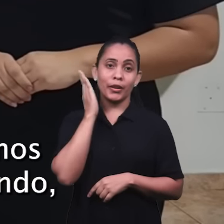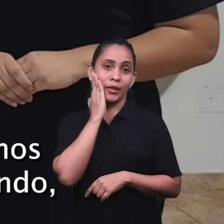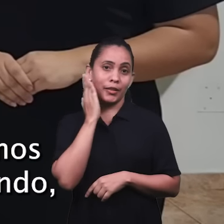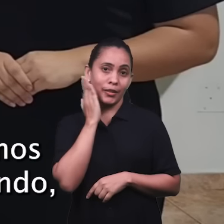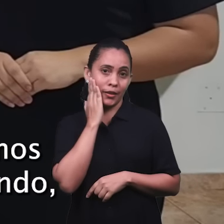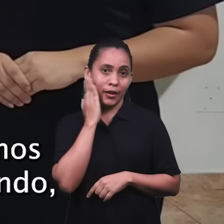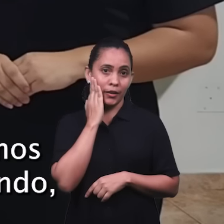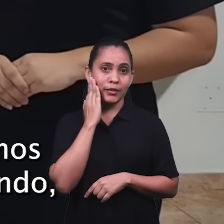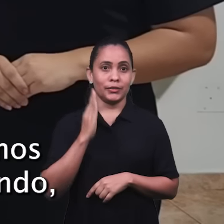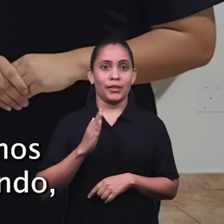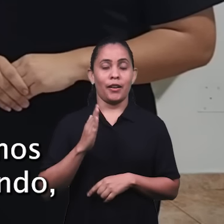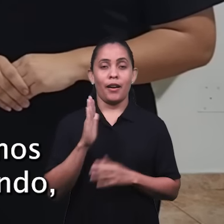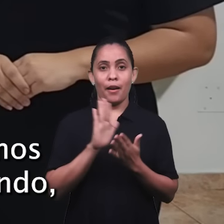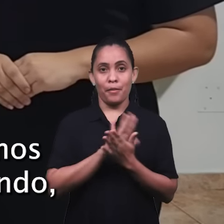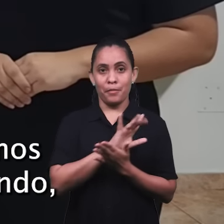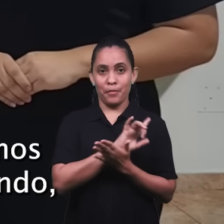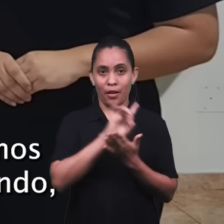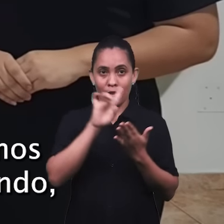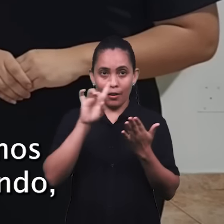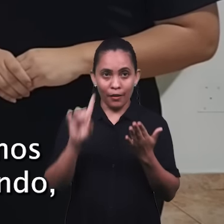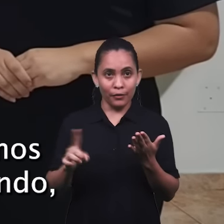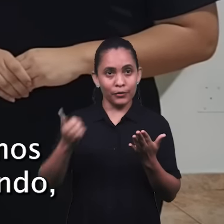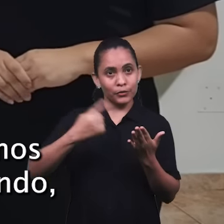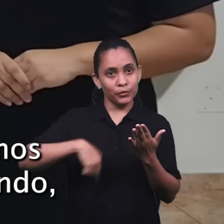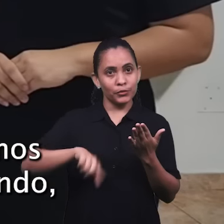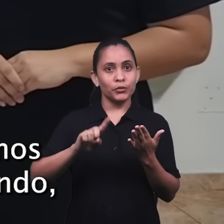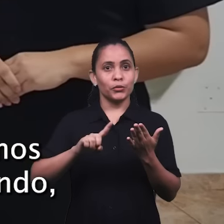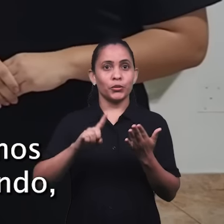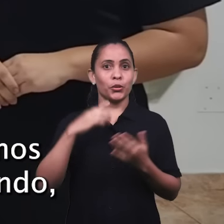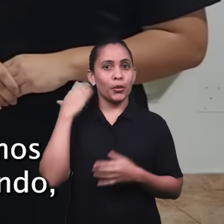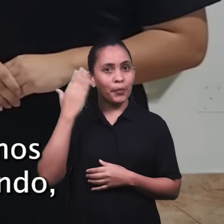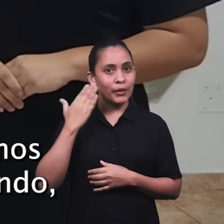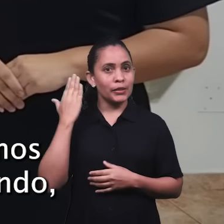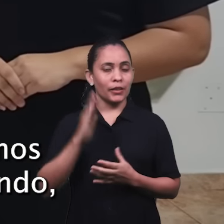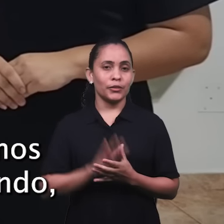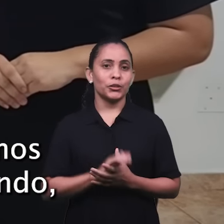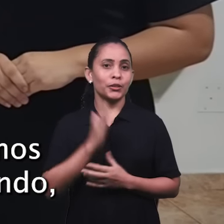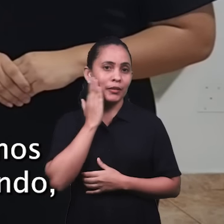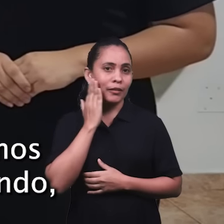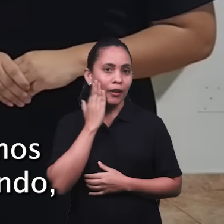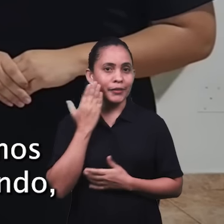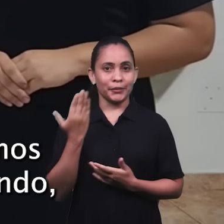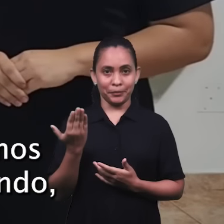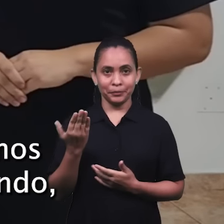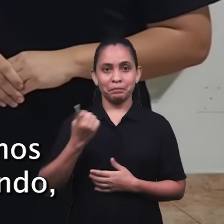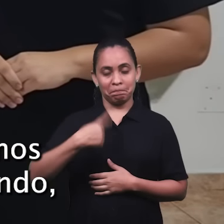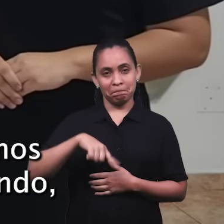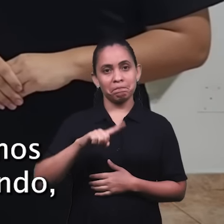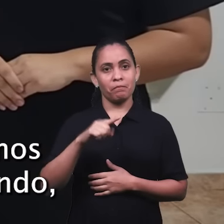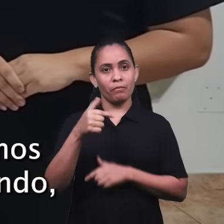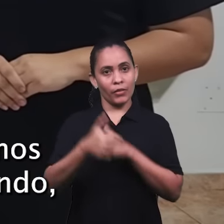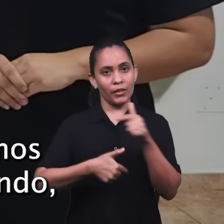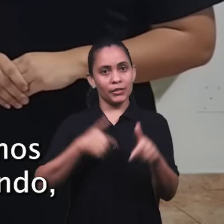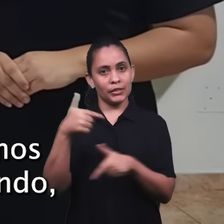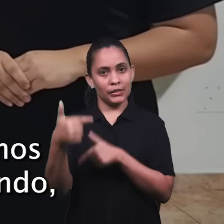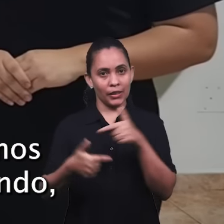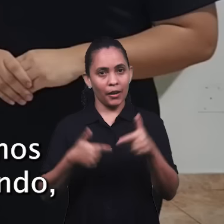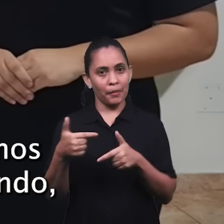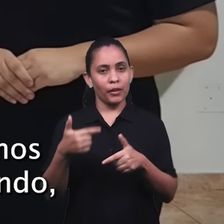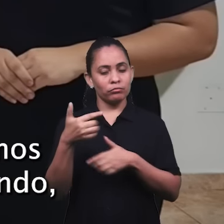los sordos. Y de ahí el Señor fue me capacitando, me preparando y he tenido muchas experiencias